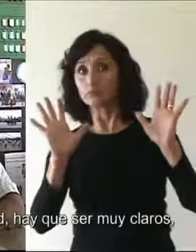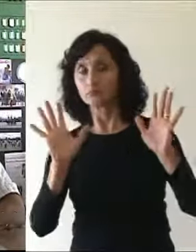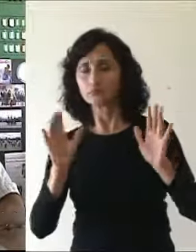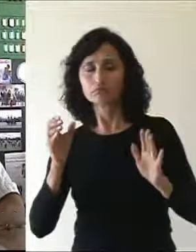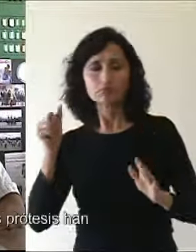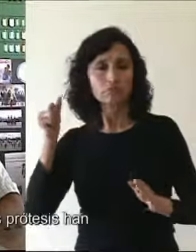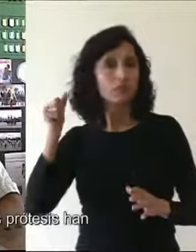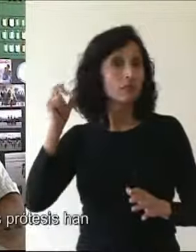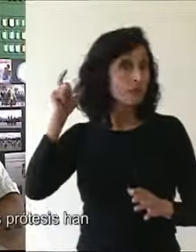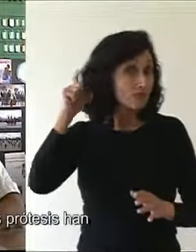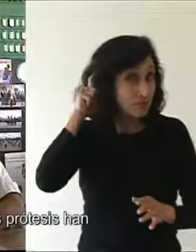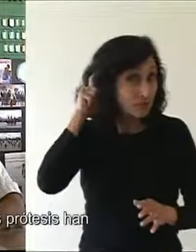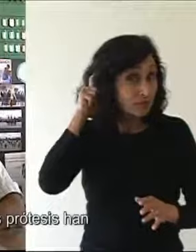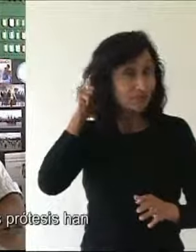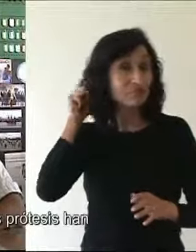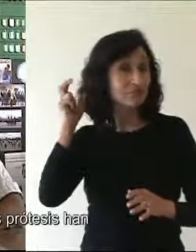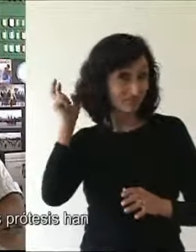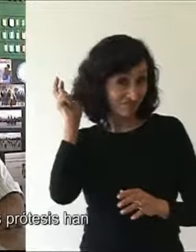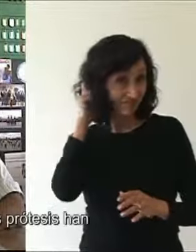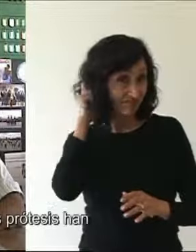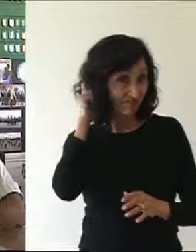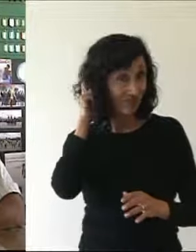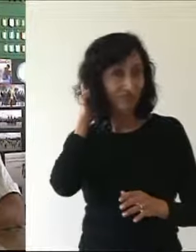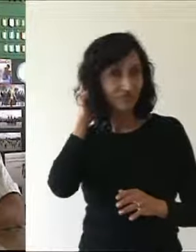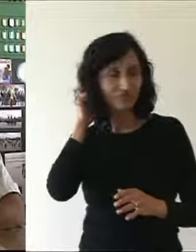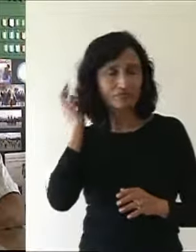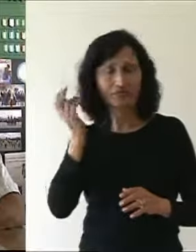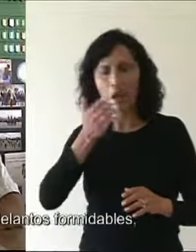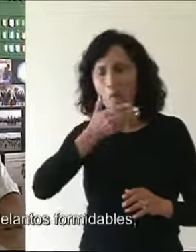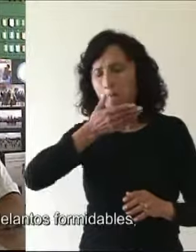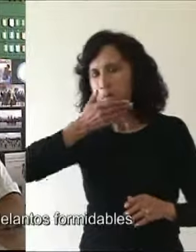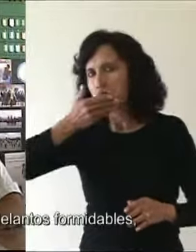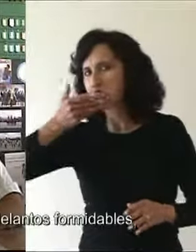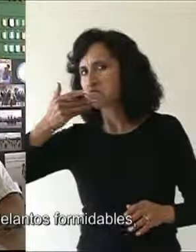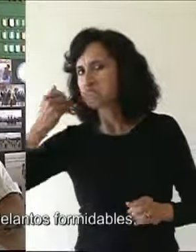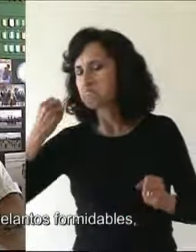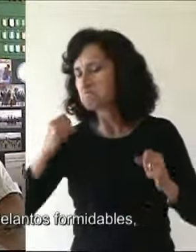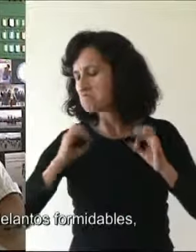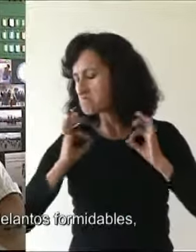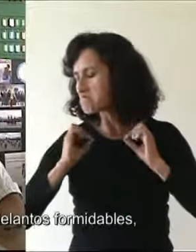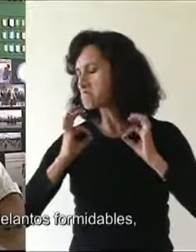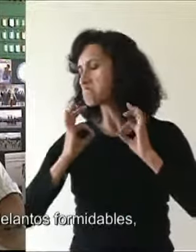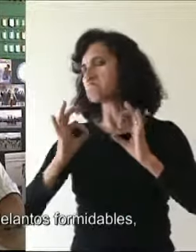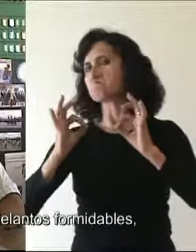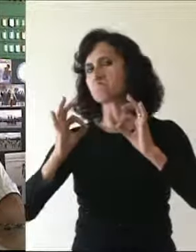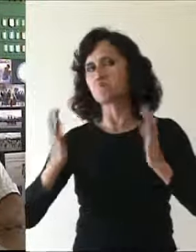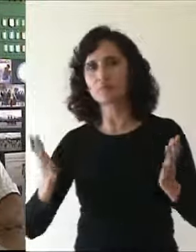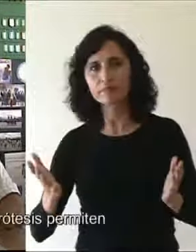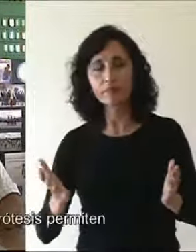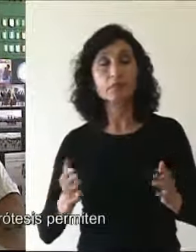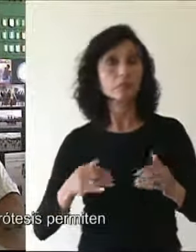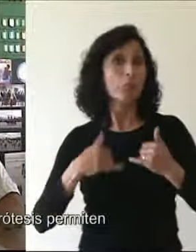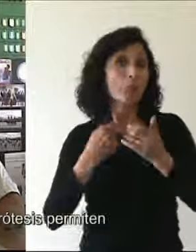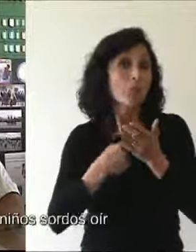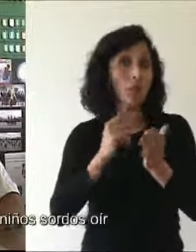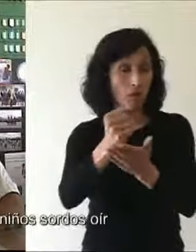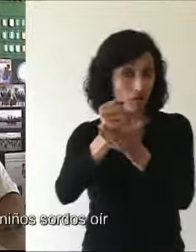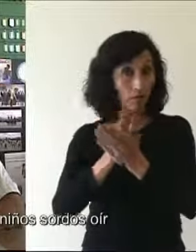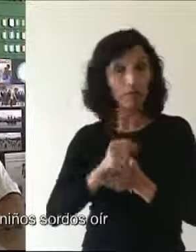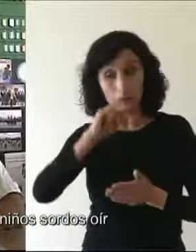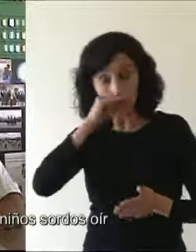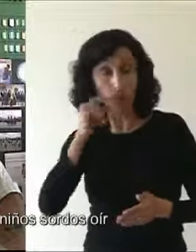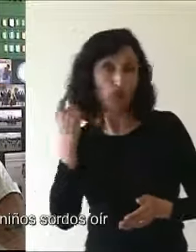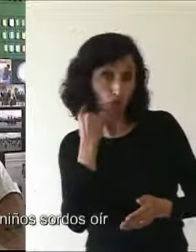muy claros, las prótesis han sufrido adelantos formidables. Las prótesis permiten a